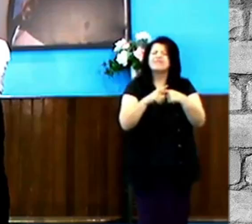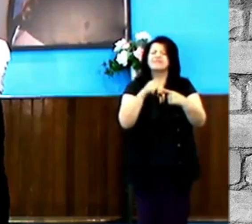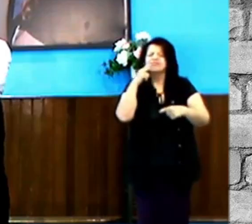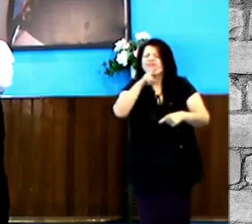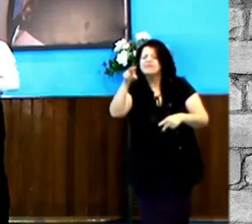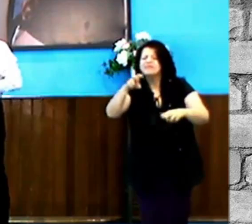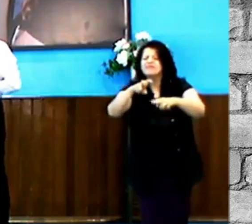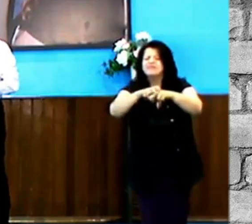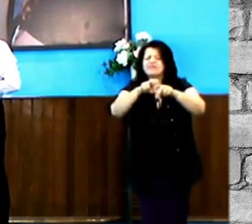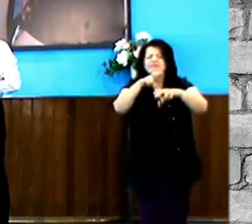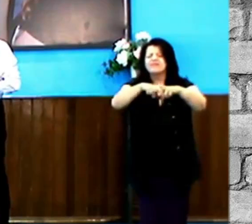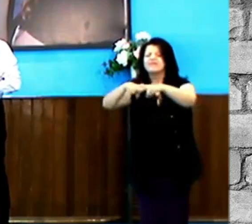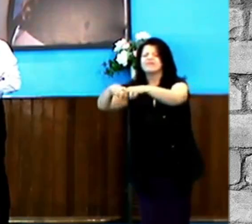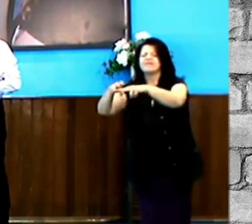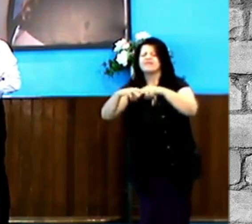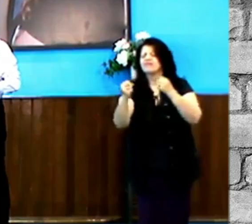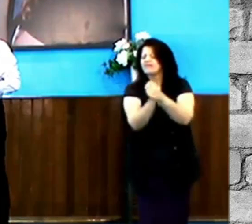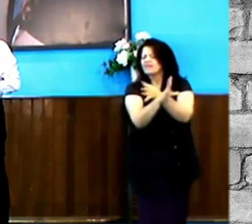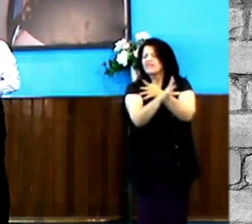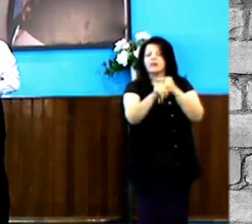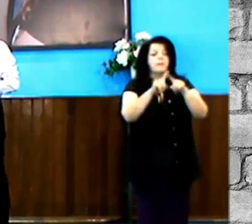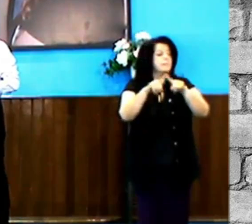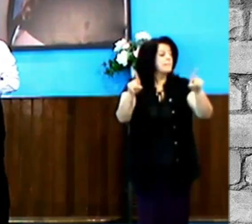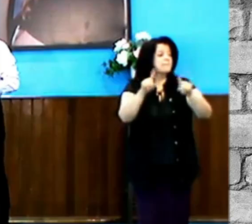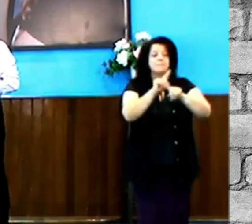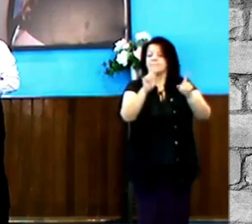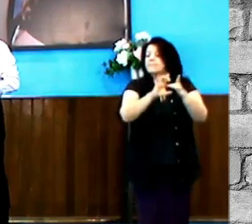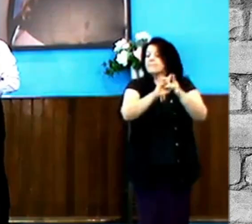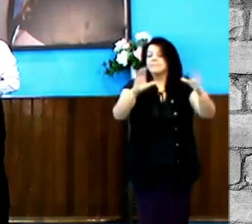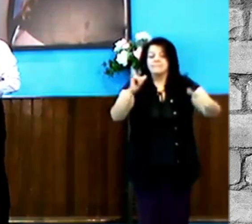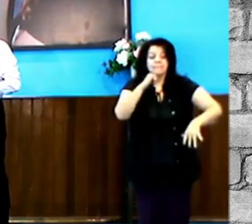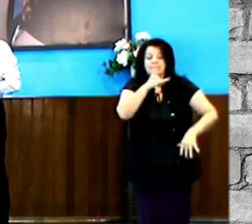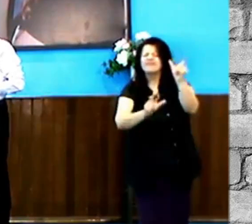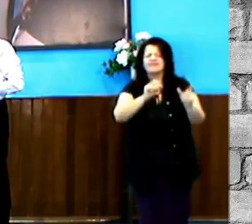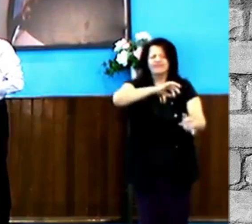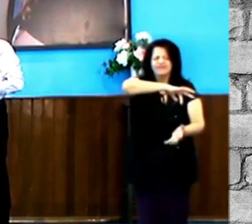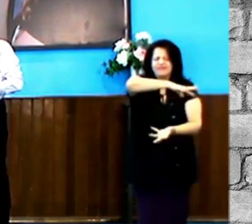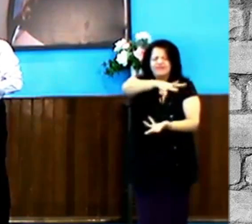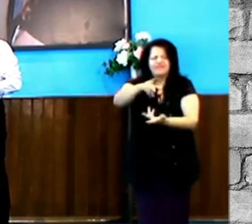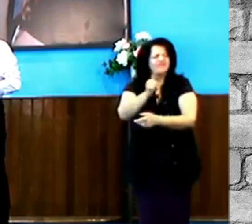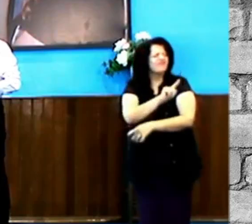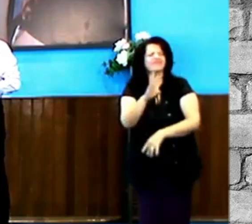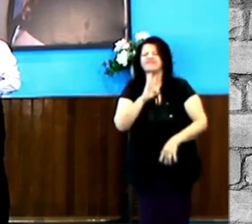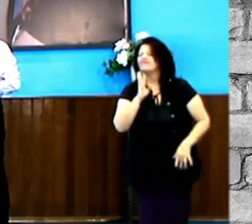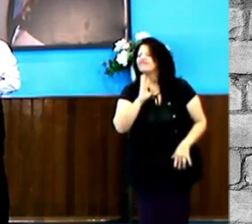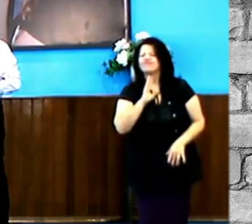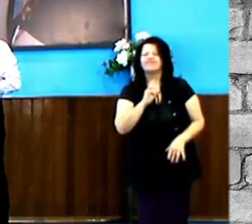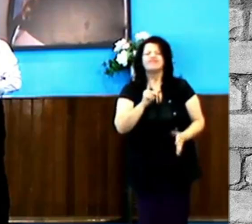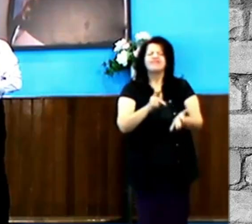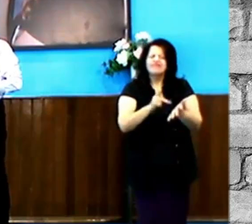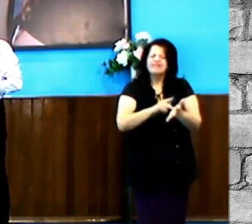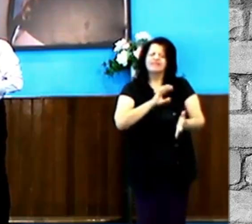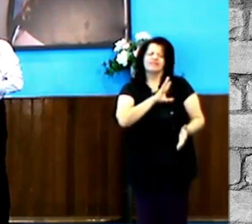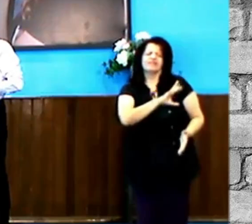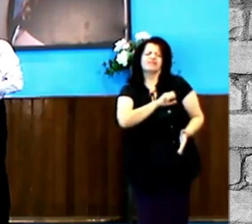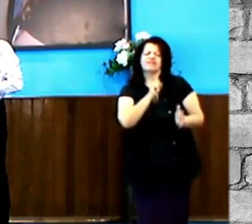Senhor não nos desanime, Senhor Deus. Que possamos, como diz, Senhor Deus, a sua conhece o verdadeiro amor, não conhece o verdadeiro evangelho, o